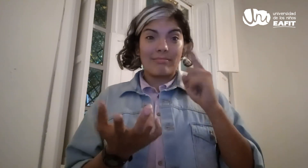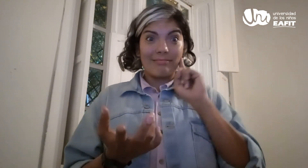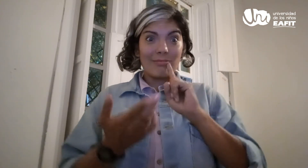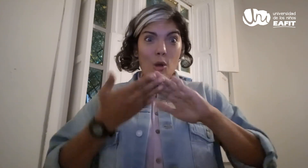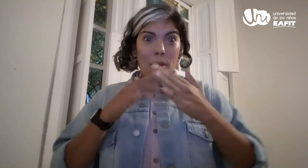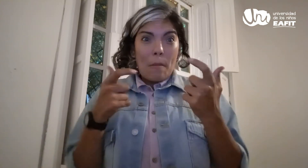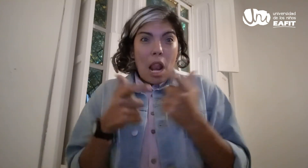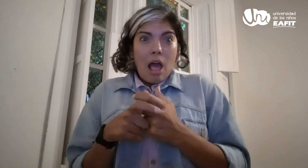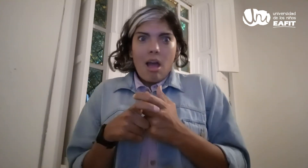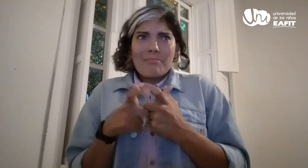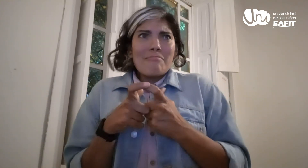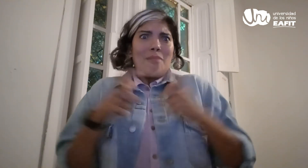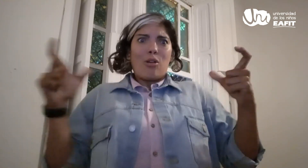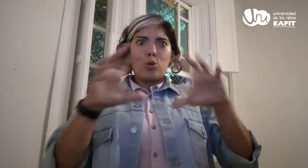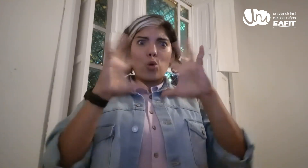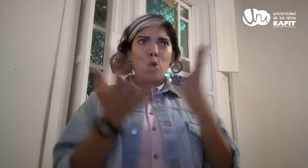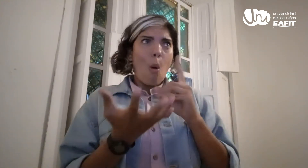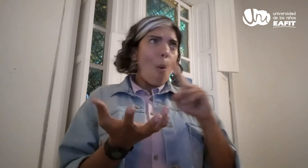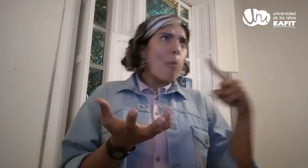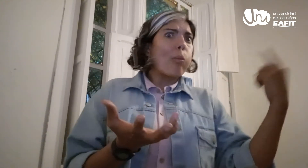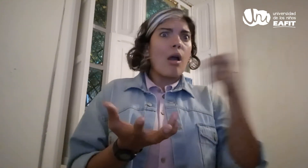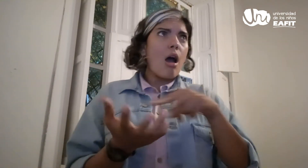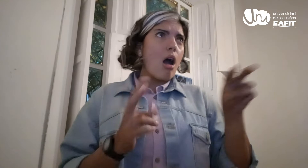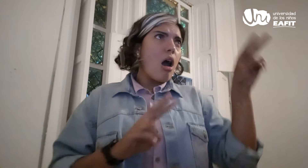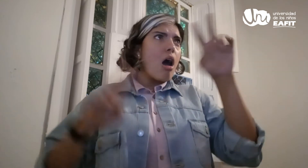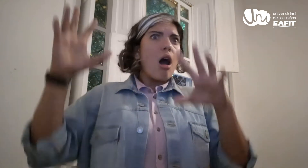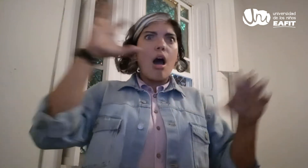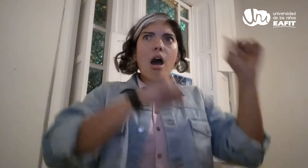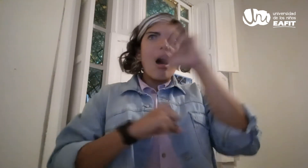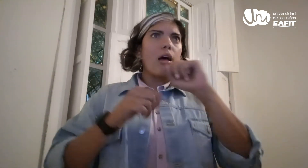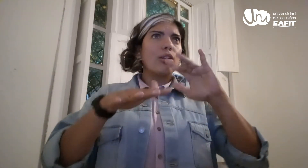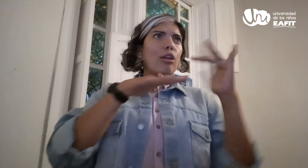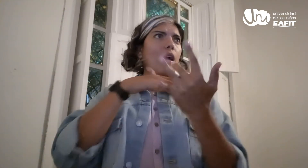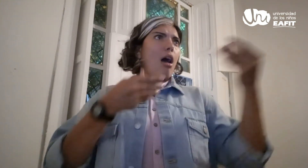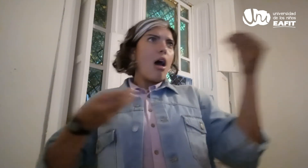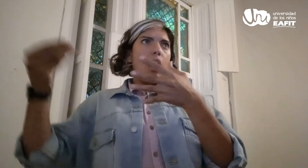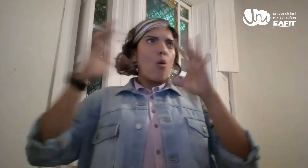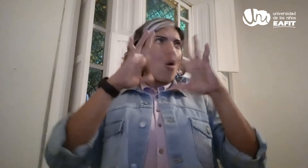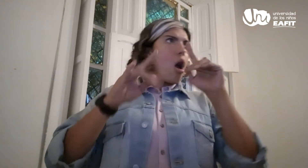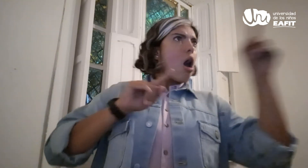a través de las redes sociales, de las noticias, es que podemos darnos cuenta de ello y así seguir